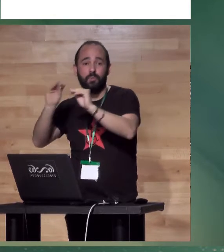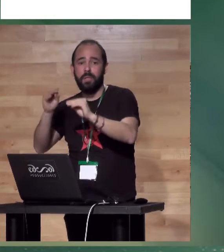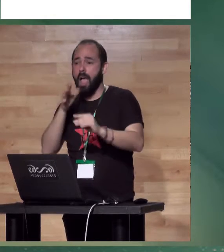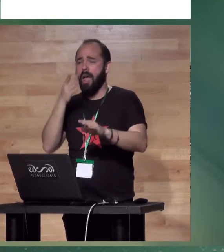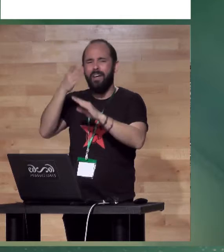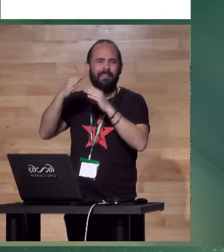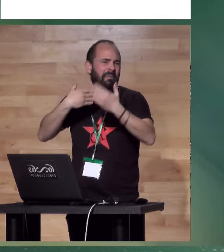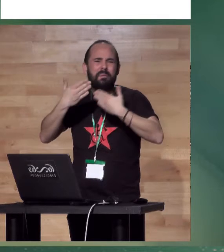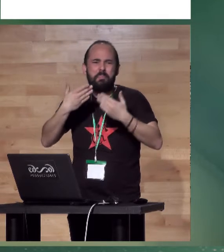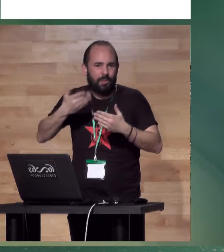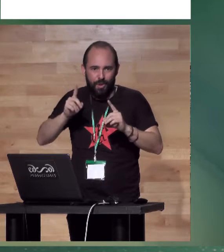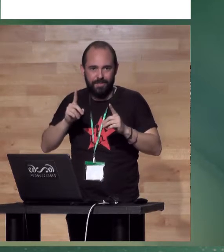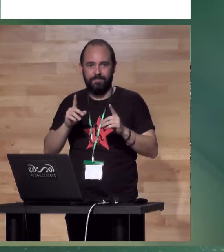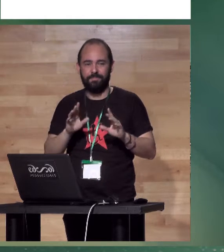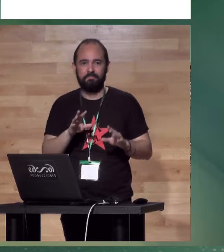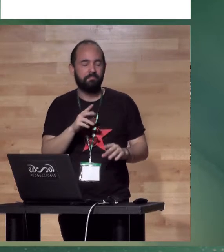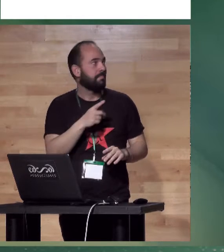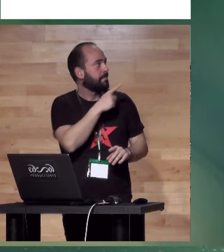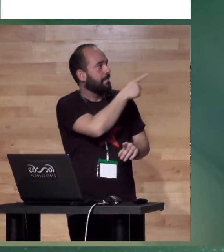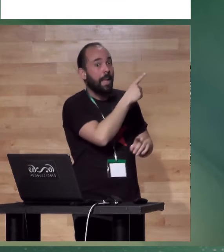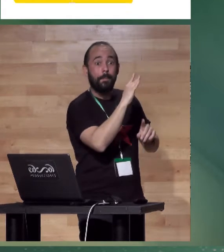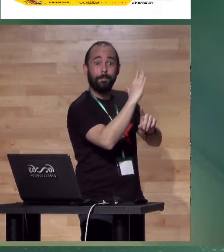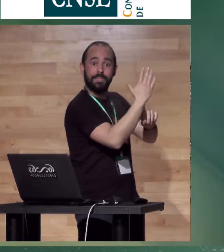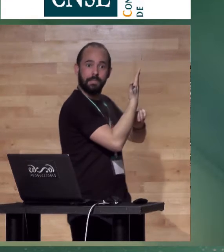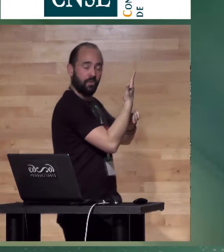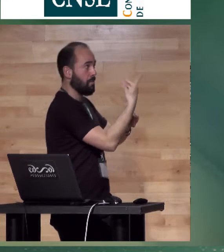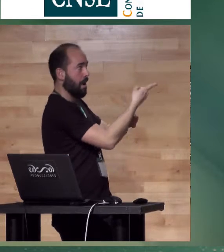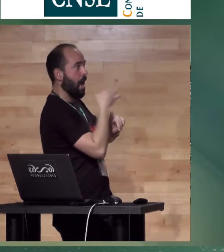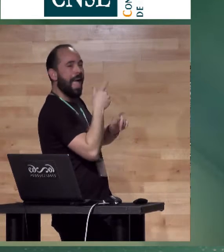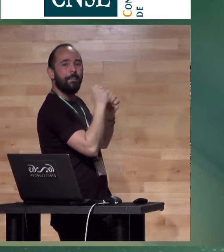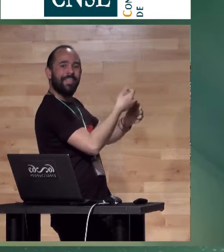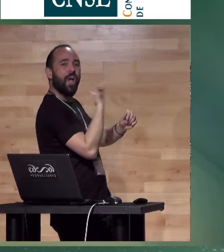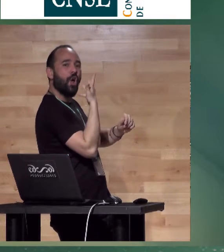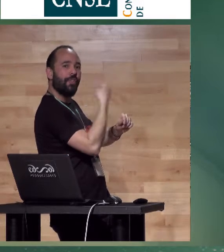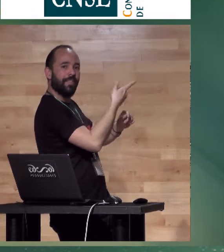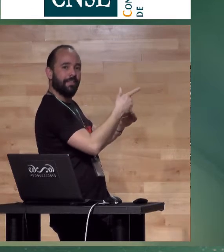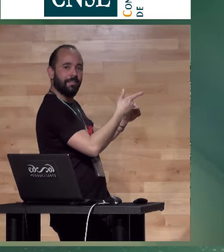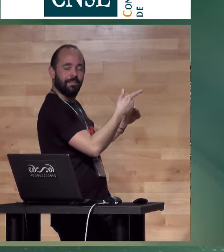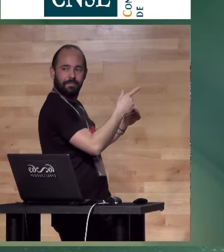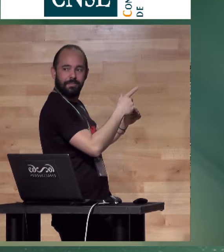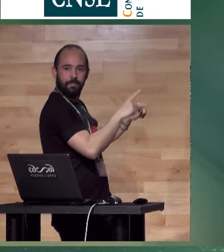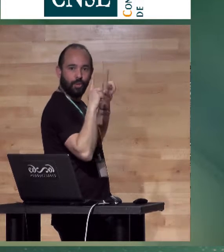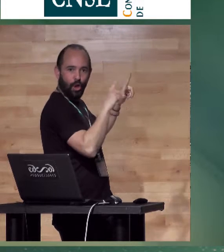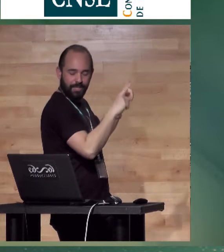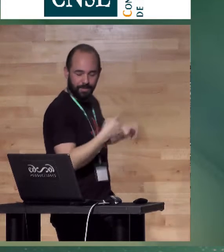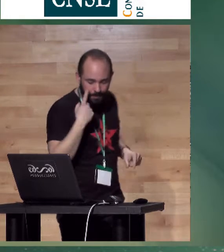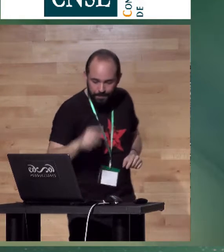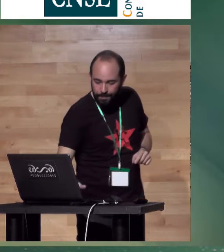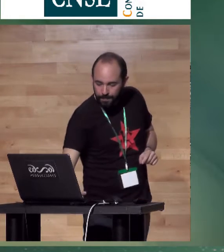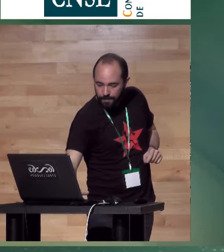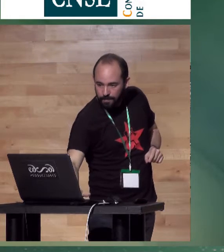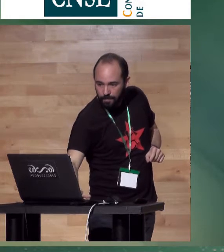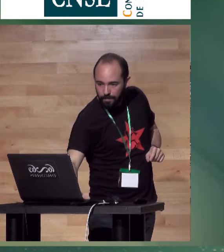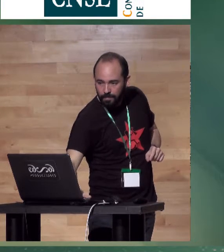y está hablando con un familiar por teléfono, ¿vale? Esta, digamos, que es la presentación, donde conocemos